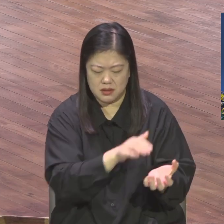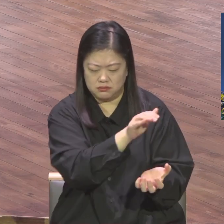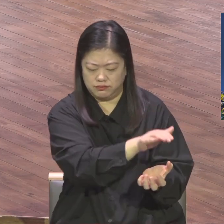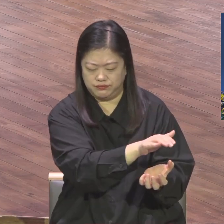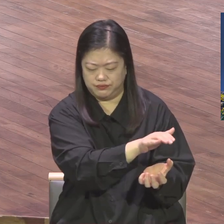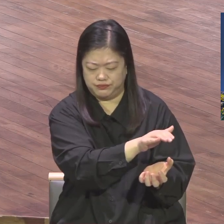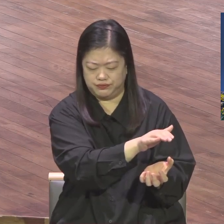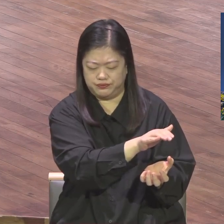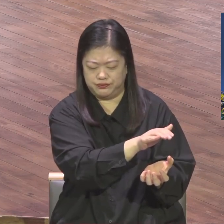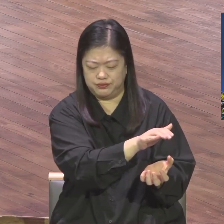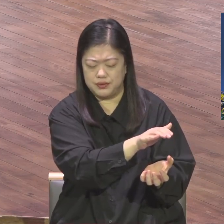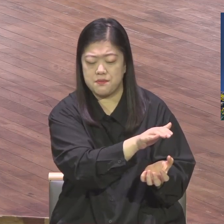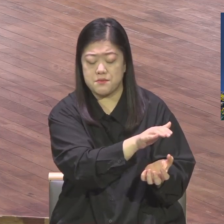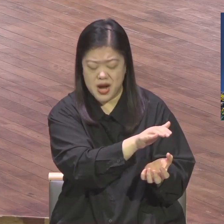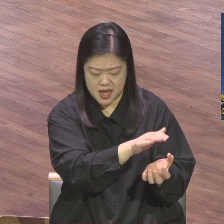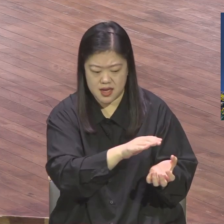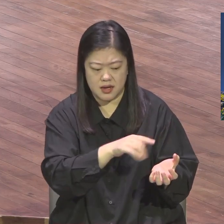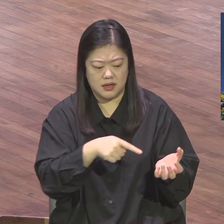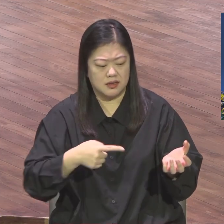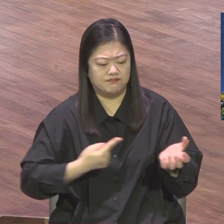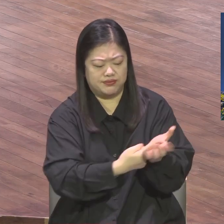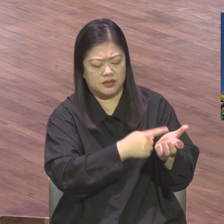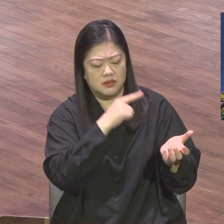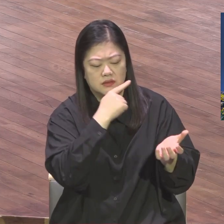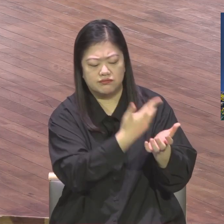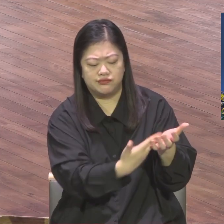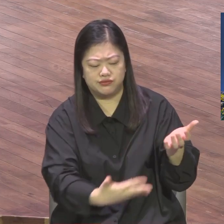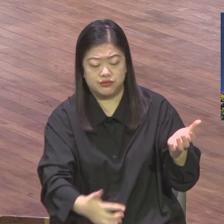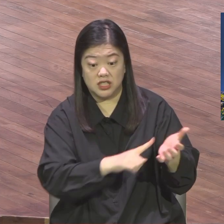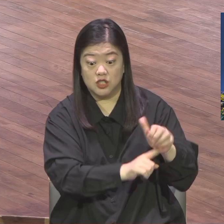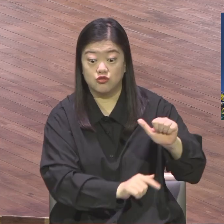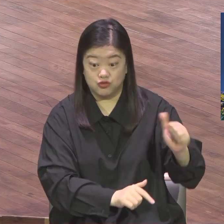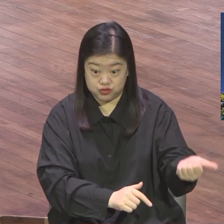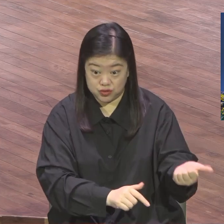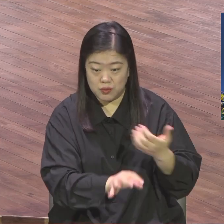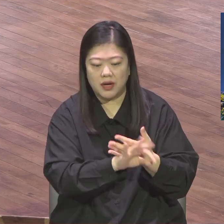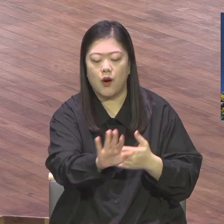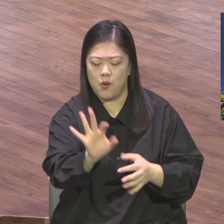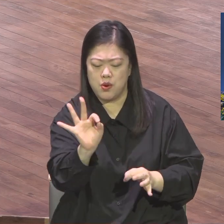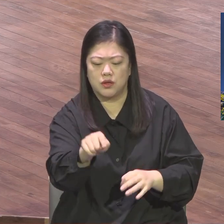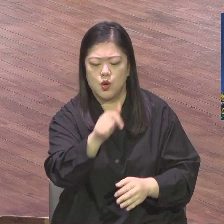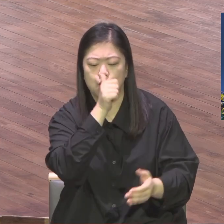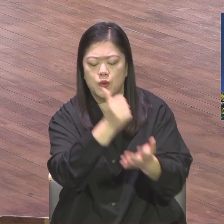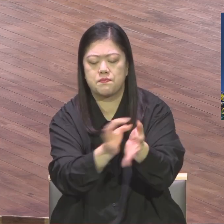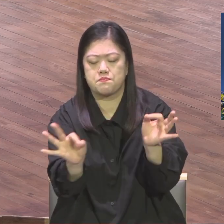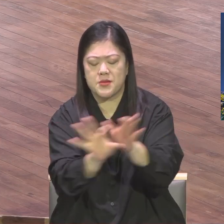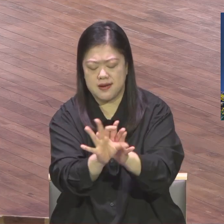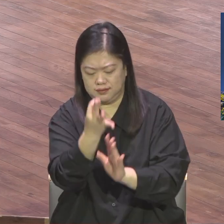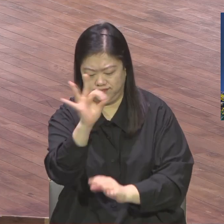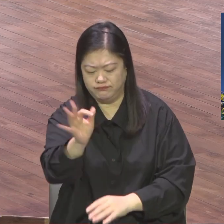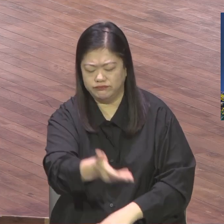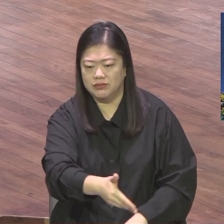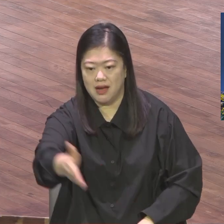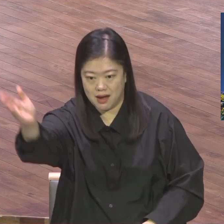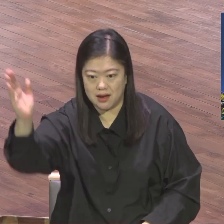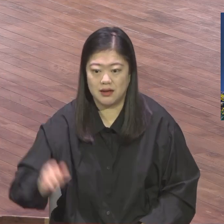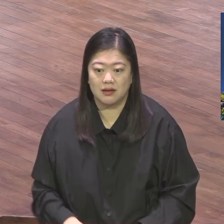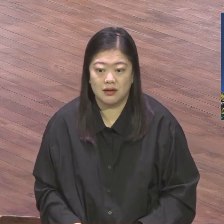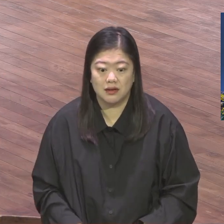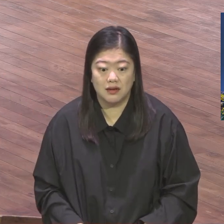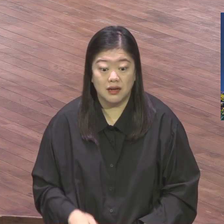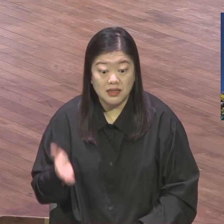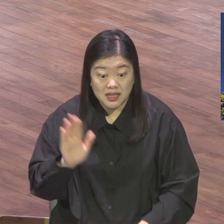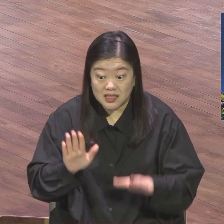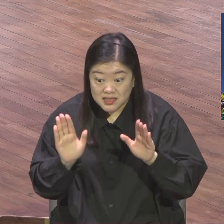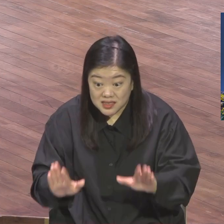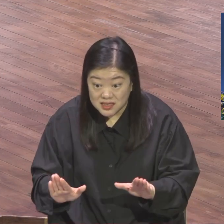없느니라. 피를 흘려야 구약시대에 죄사함이 있었는데 그 구약시대는 짐승의 피였고 신약에 와서는 예수님의